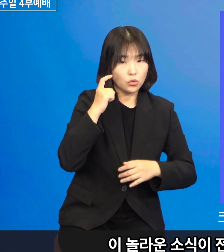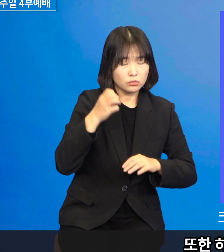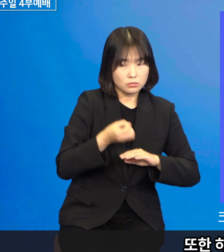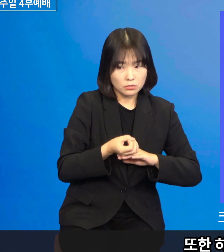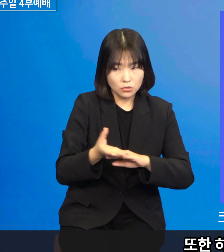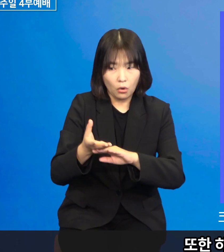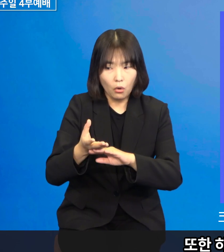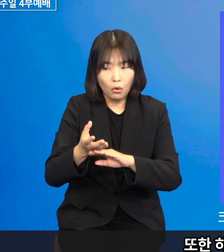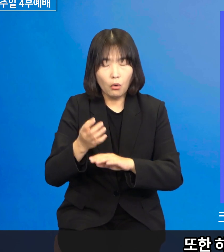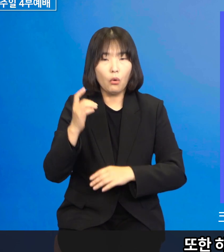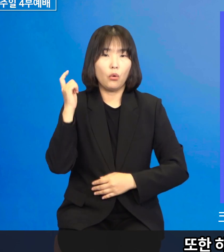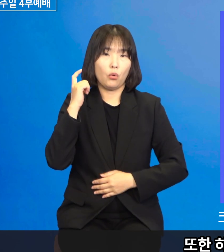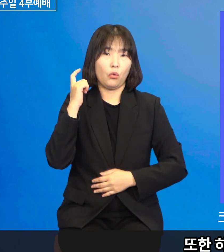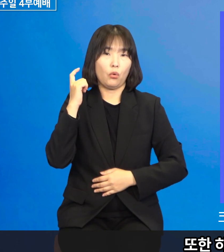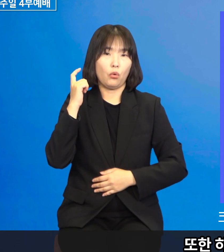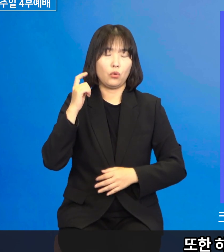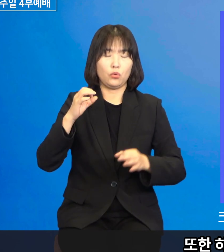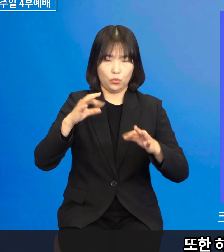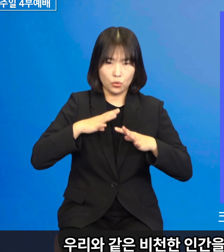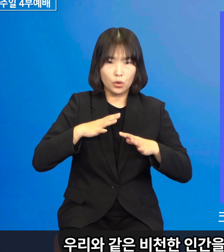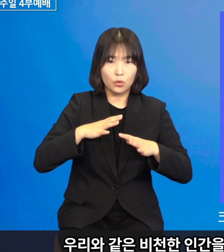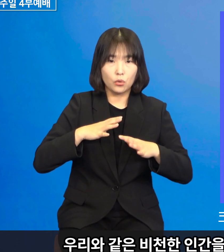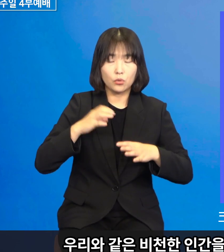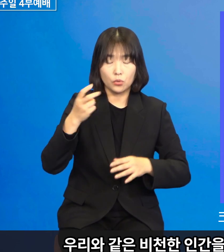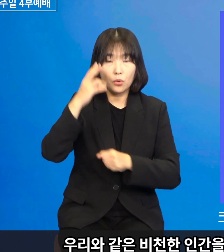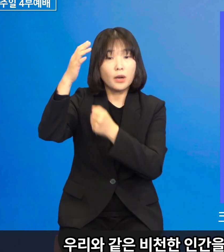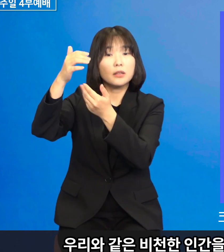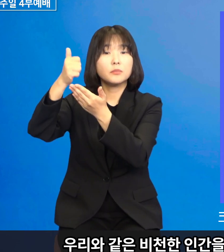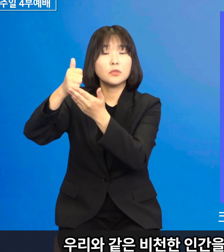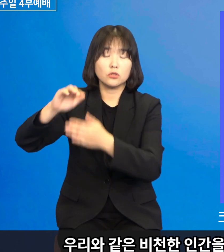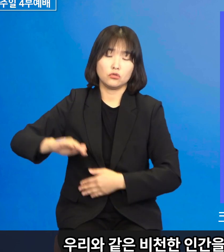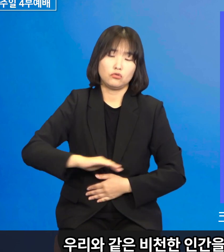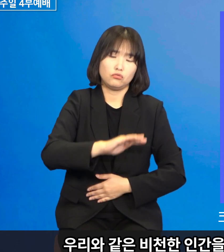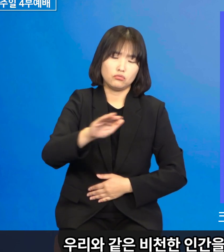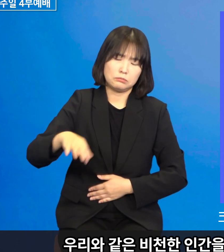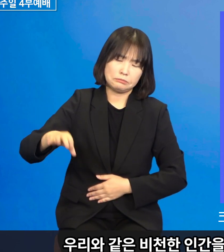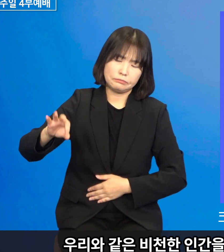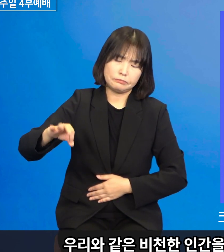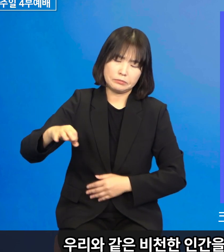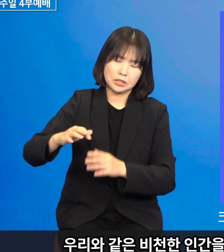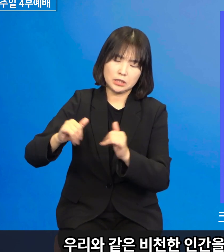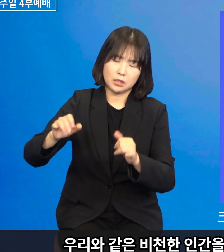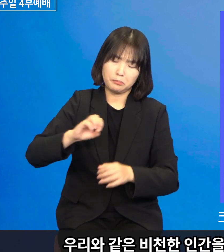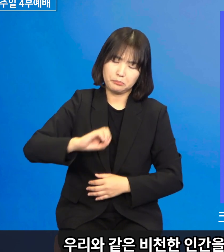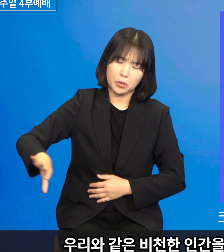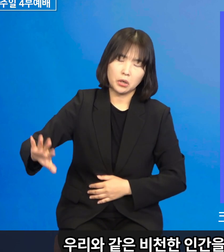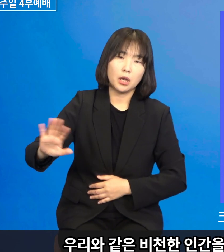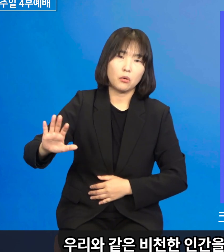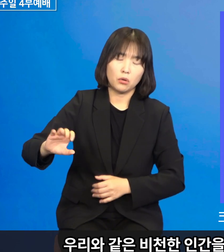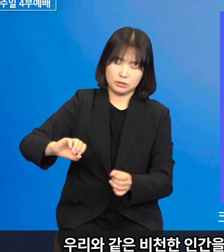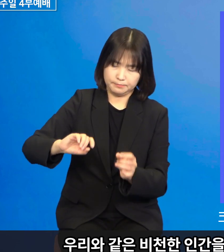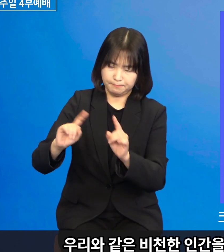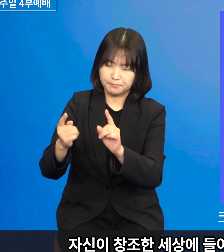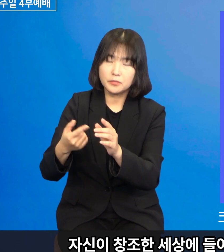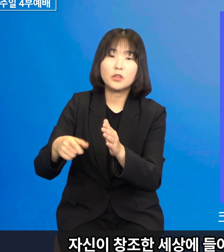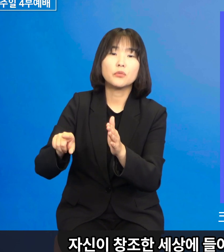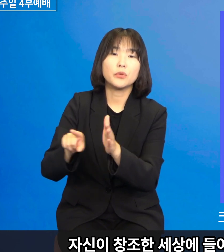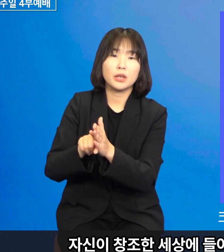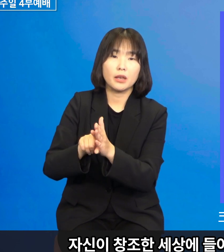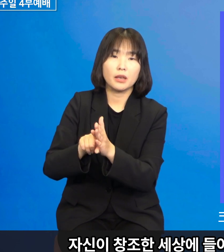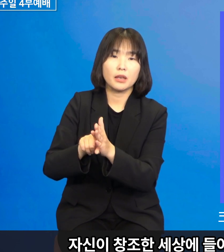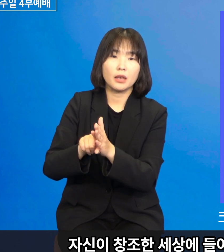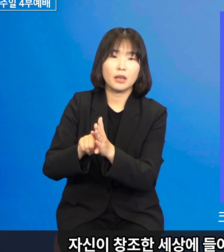놀라고, 또한 하나님께서 우리와 같은 비천한 인간을 버리지 않고 살리시기 위해서